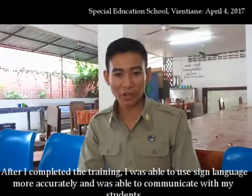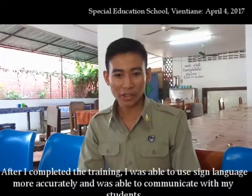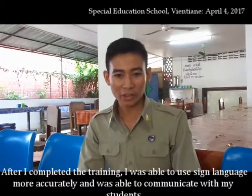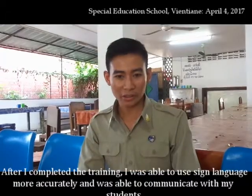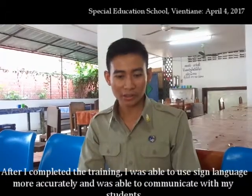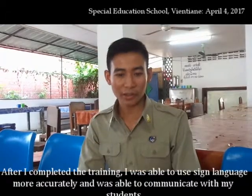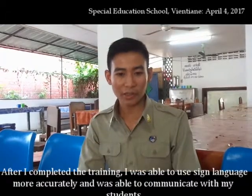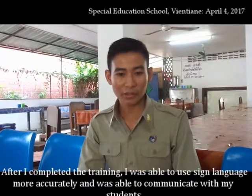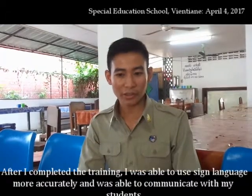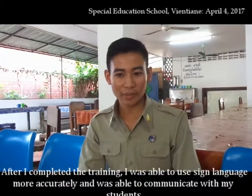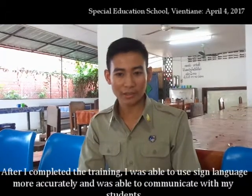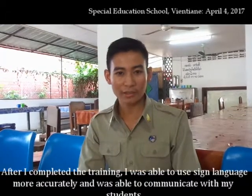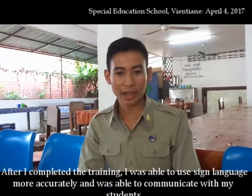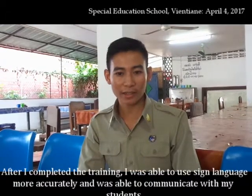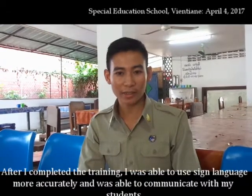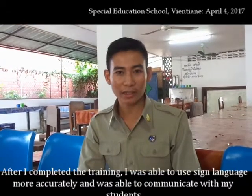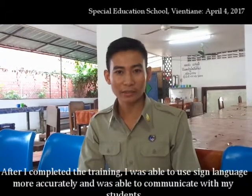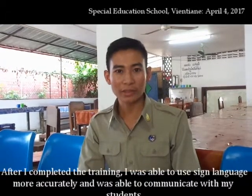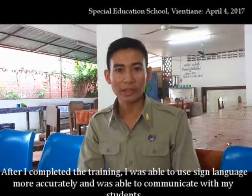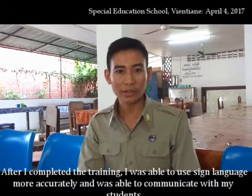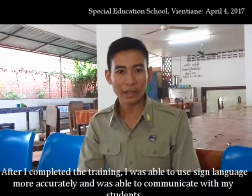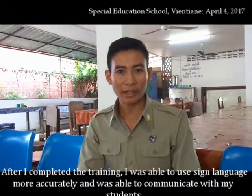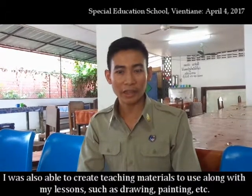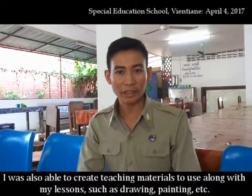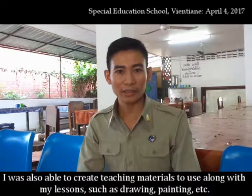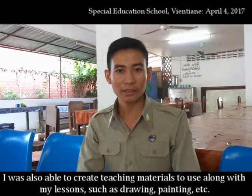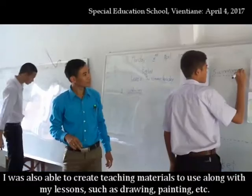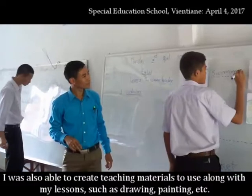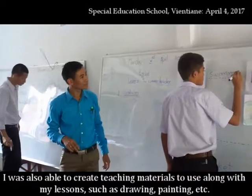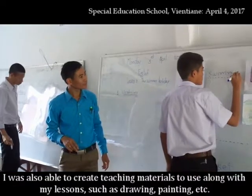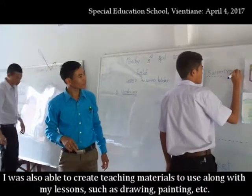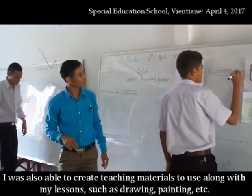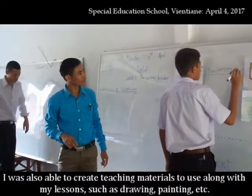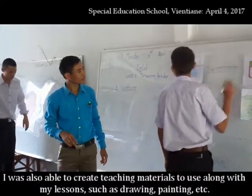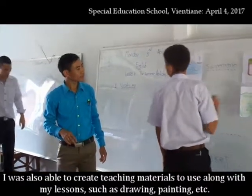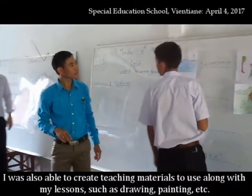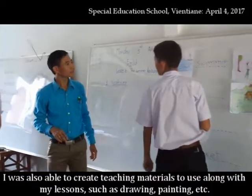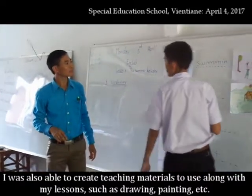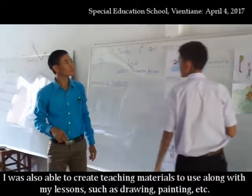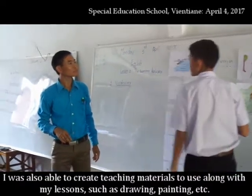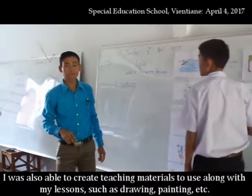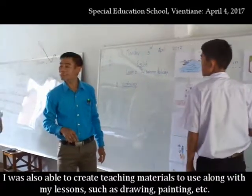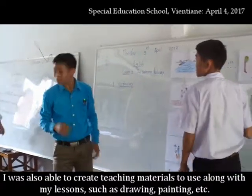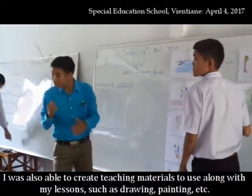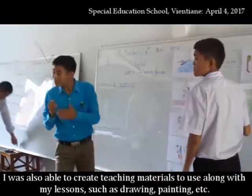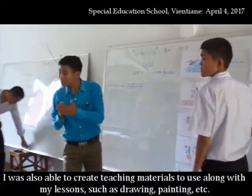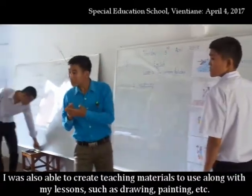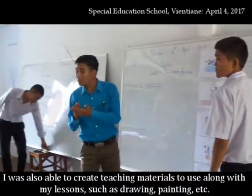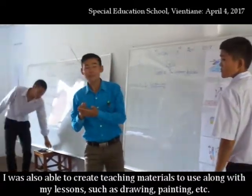ขึ้นเริ่มและก็สามารถสื่อสารกับนักเรียนเข้าใจได้หลายยิ่งขึ้นสามารถสร้างสื่อการสอนเพื่อมาส